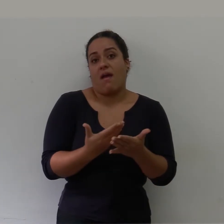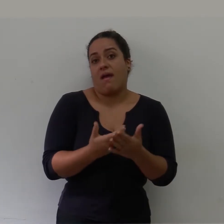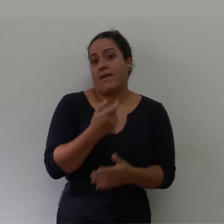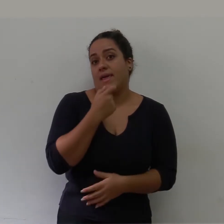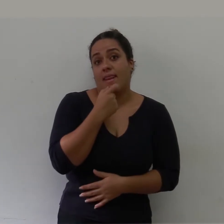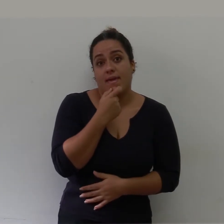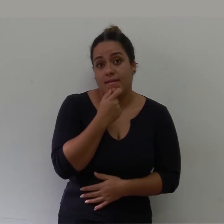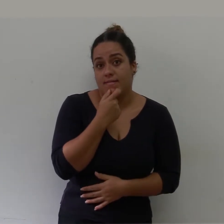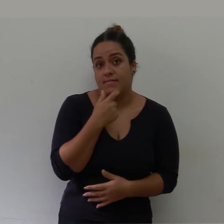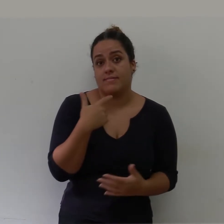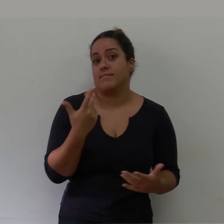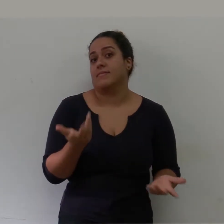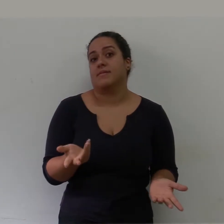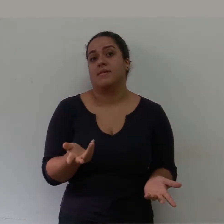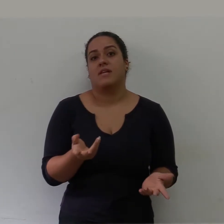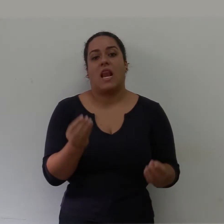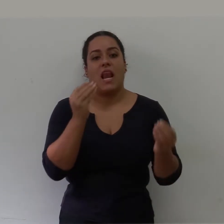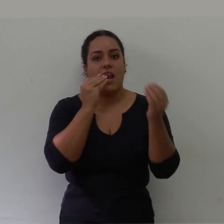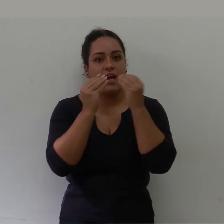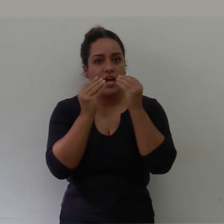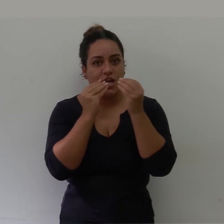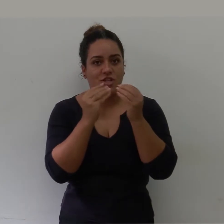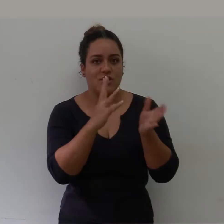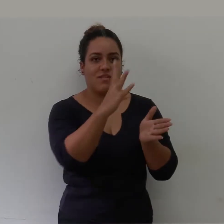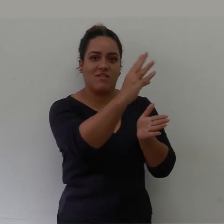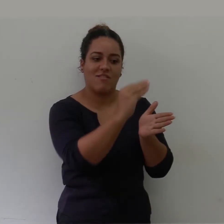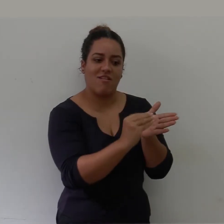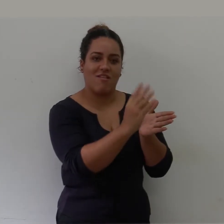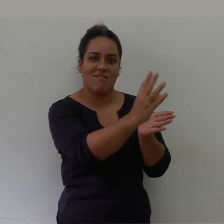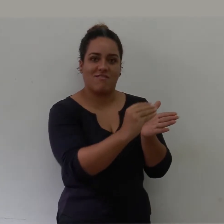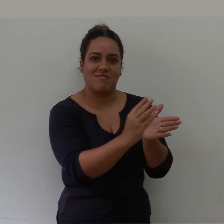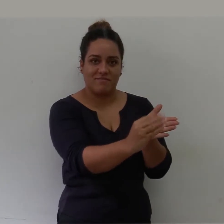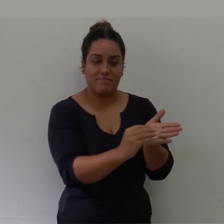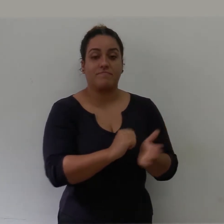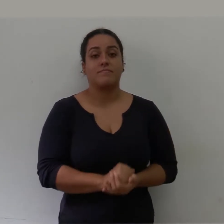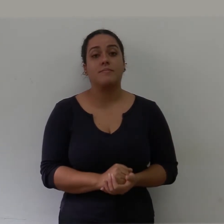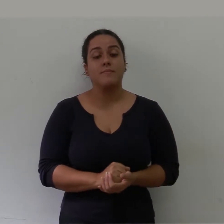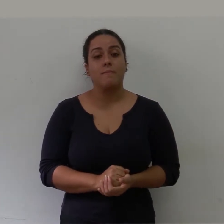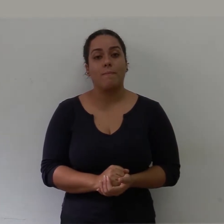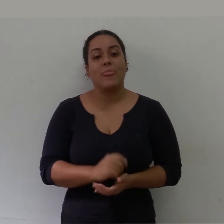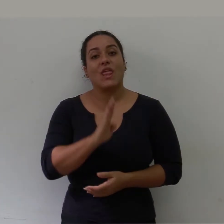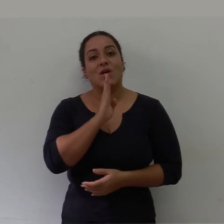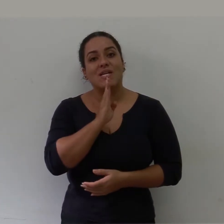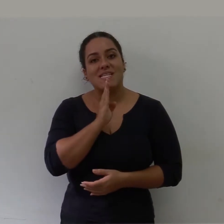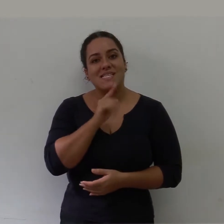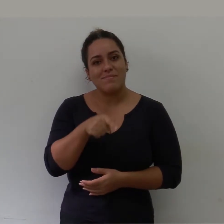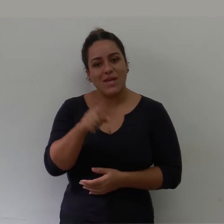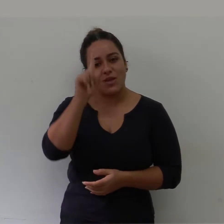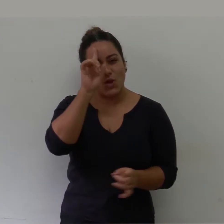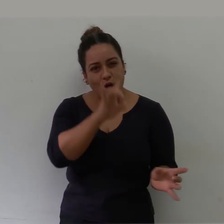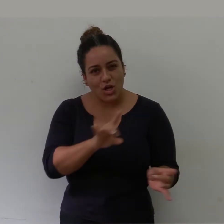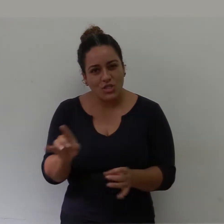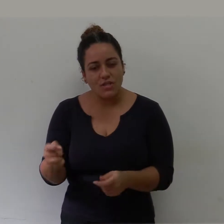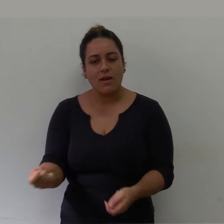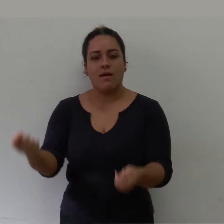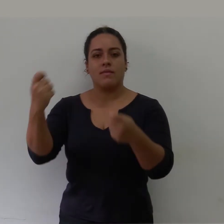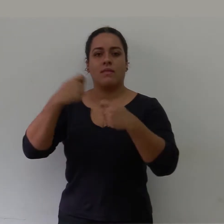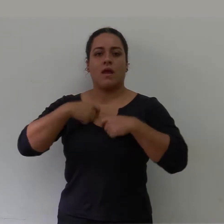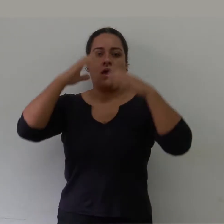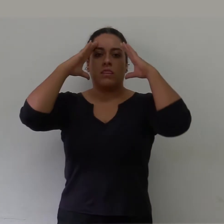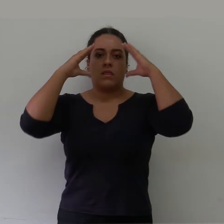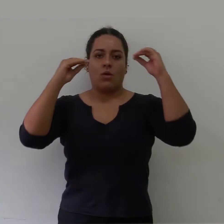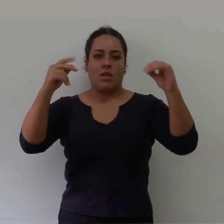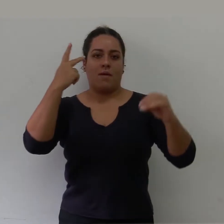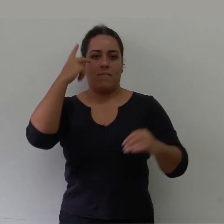de inglês, vai ter o lanche. O conhecimento da rotina traz tranquilidade para a pessoa